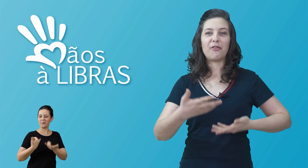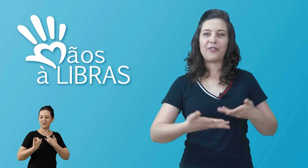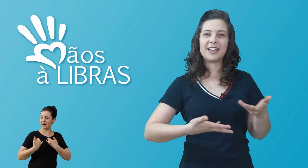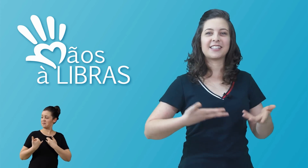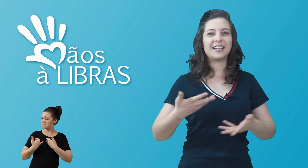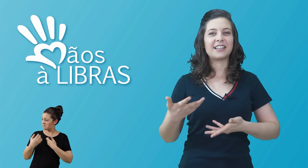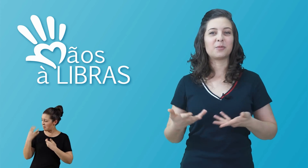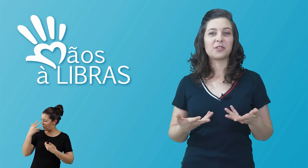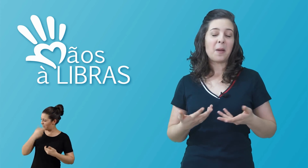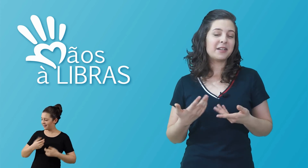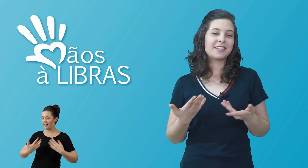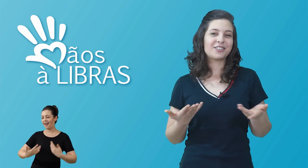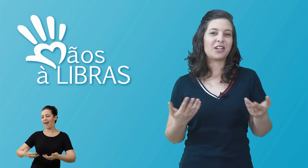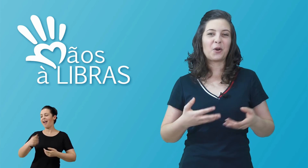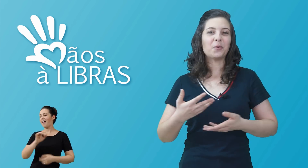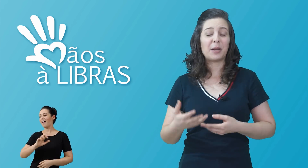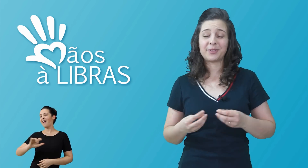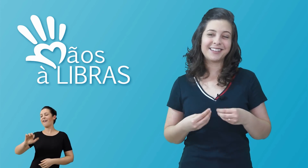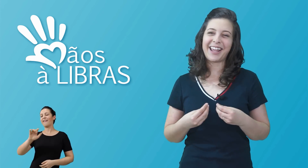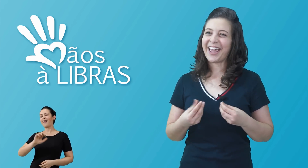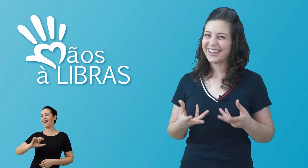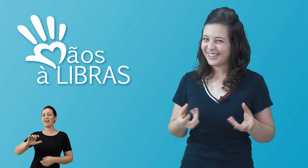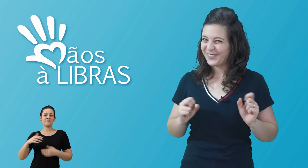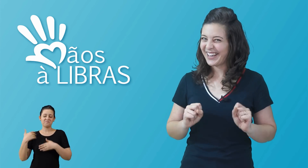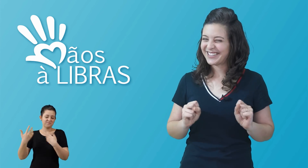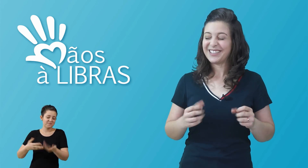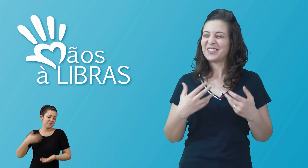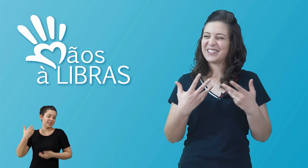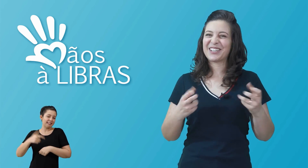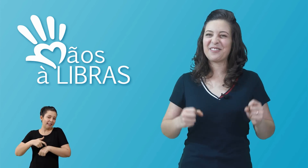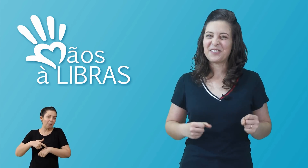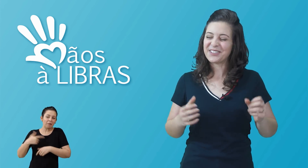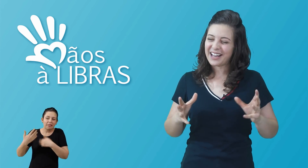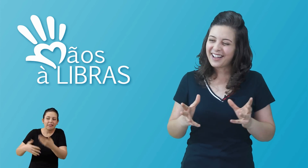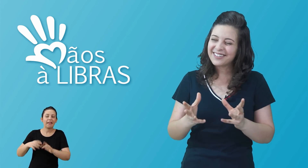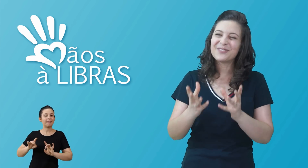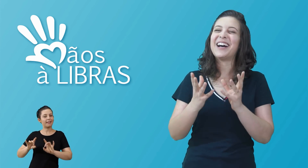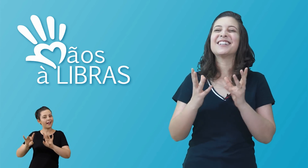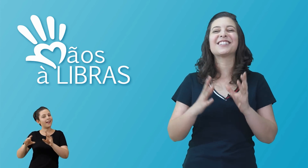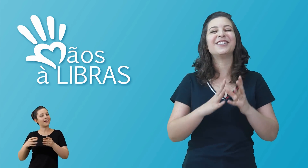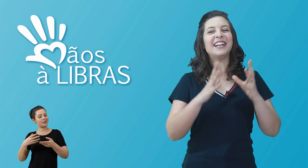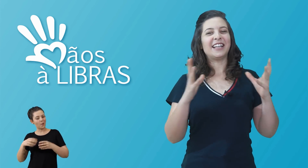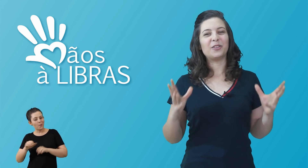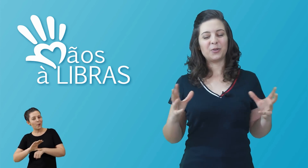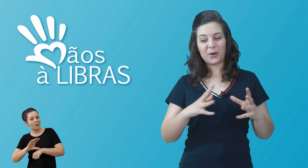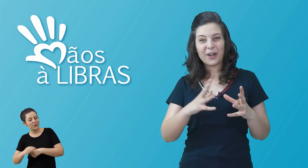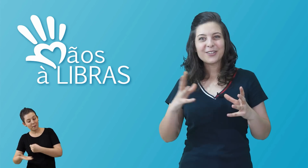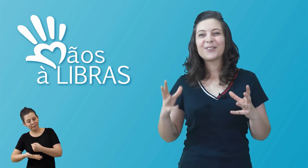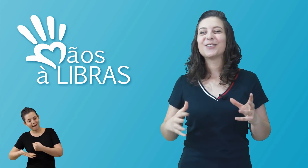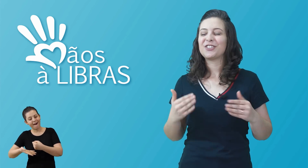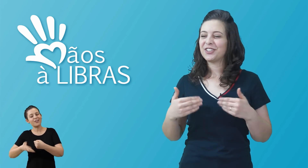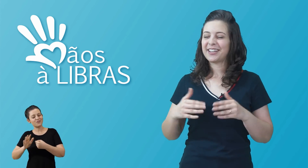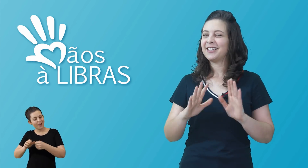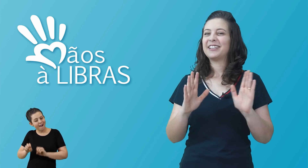essa leveza, né, nas mãos. Mas isso eu adquiri com o tempo, tem técnica para isso. Isso eu ensino no meu curso lá do básico, né, no